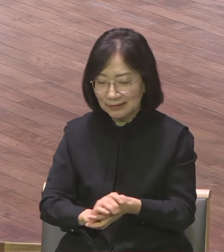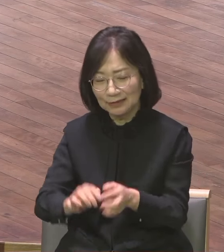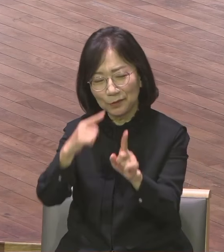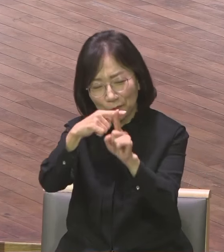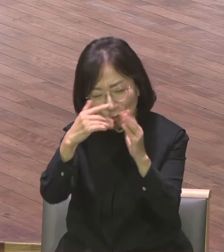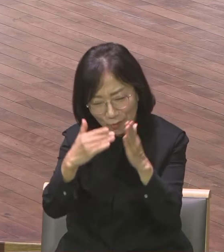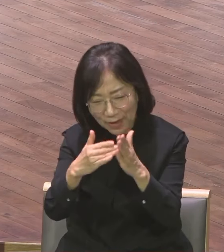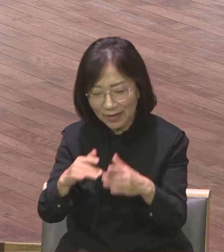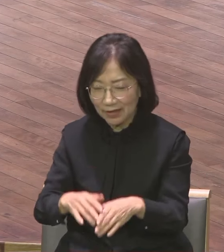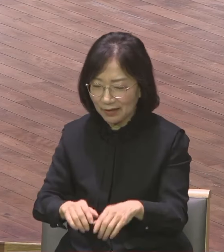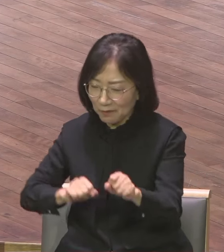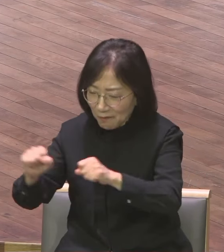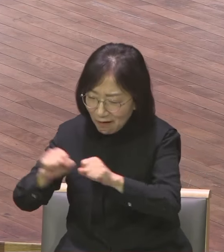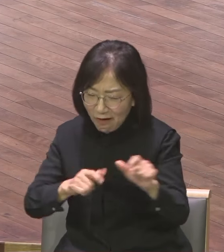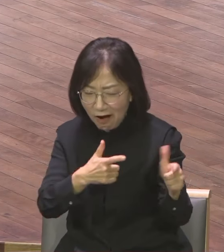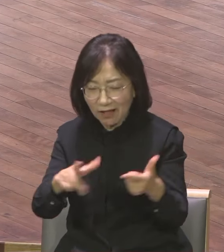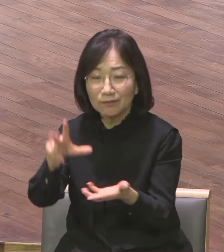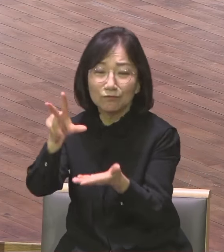있지요.